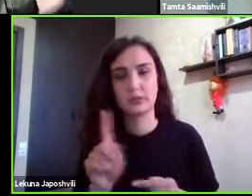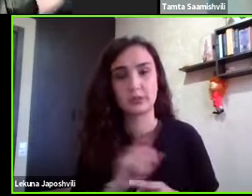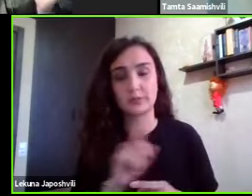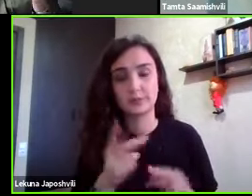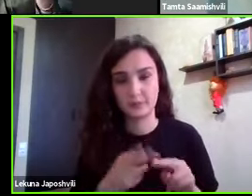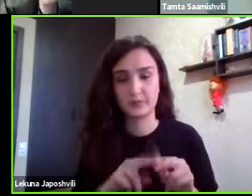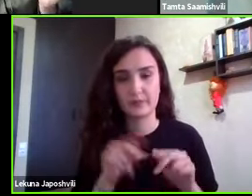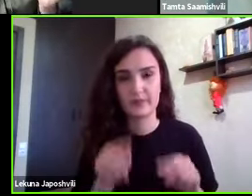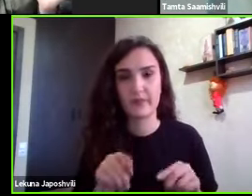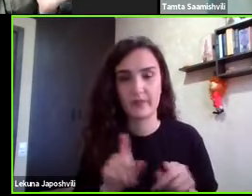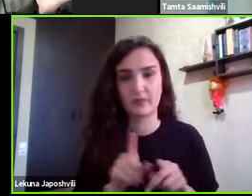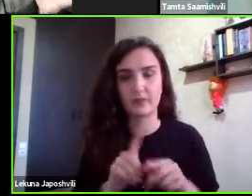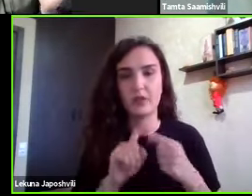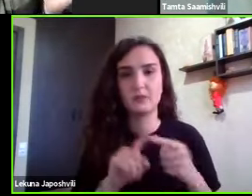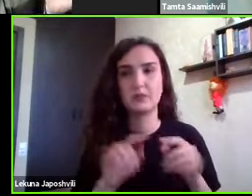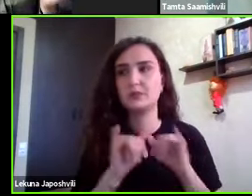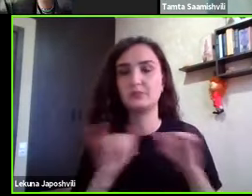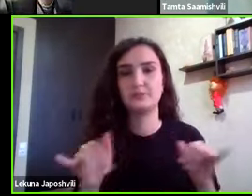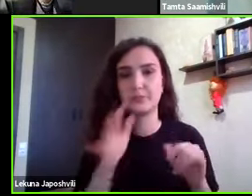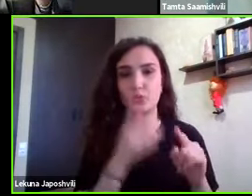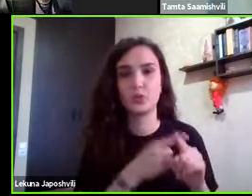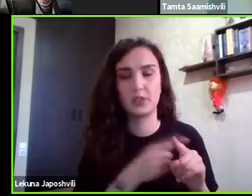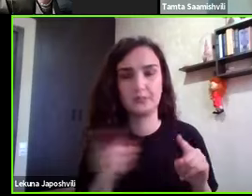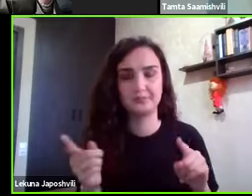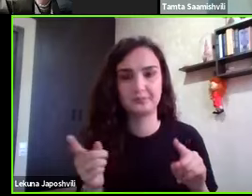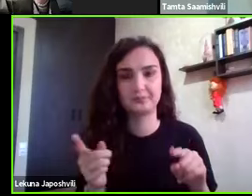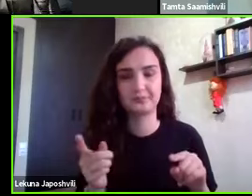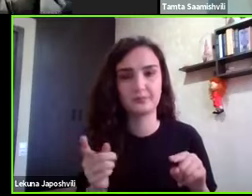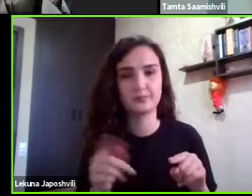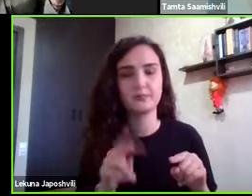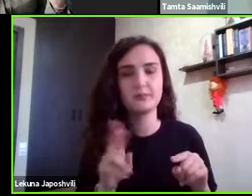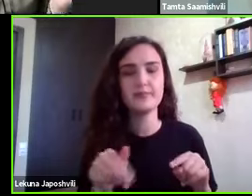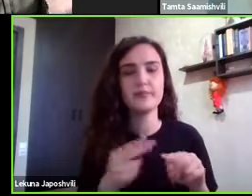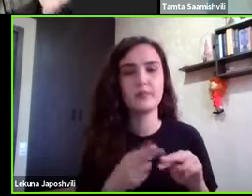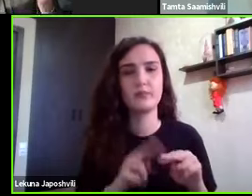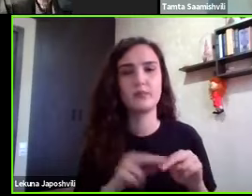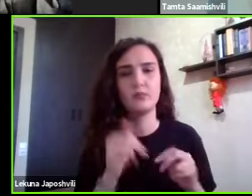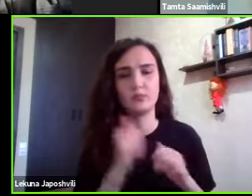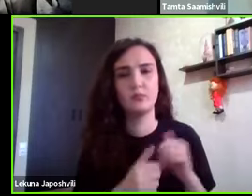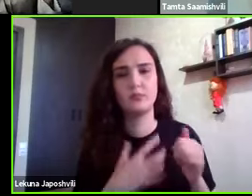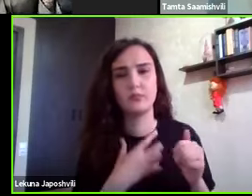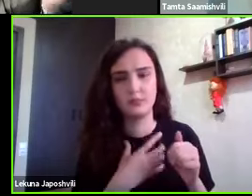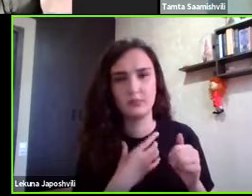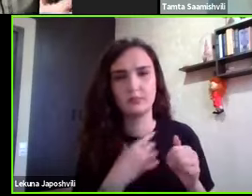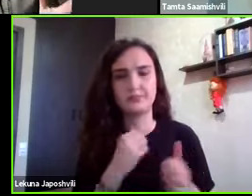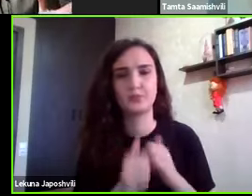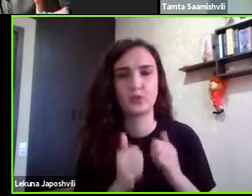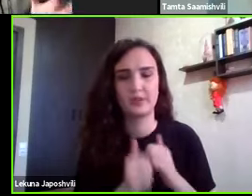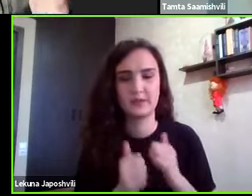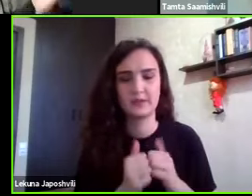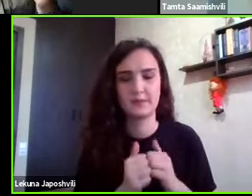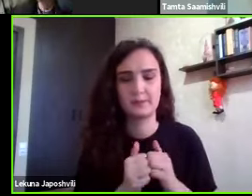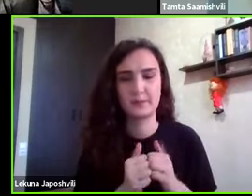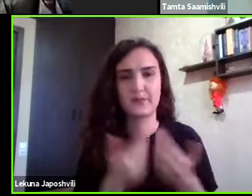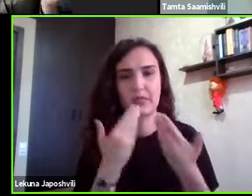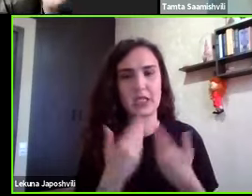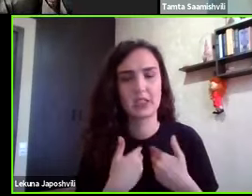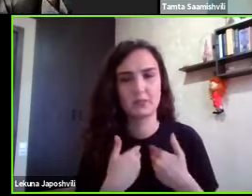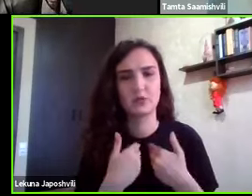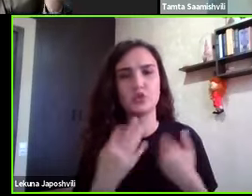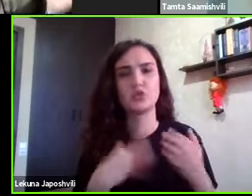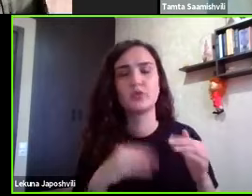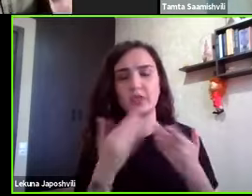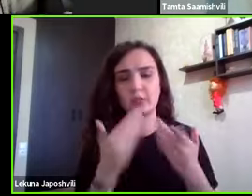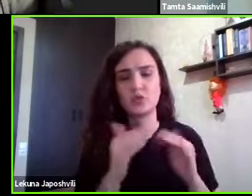რახანა ესეთი პანდემიის პერიოდია და რახან სულ გვეშინია და ყოველთვის ვეკითხებს შვილებს